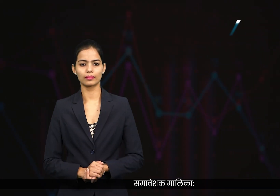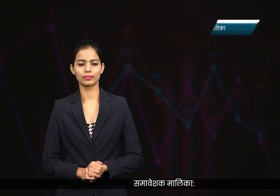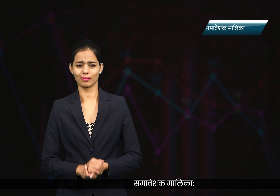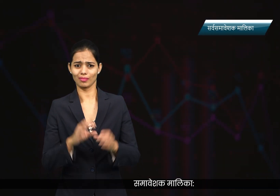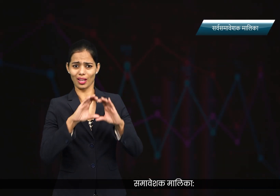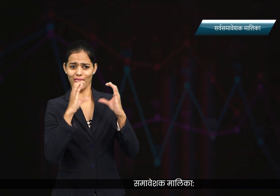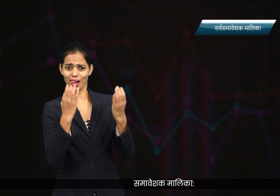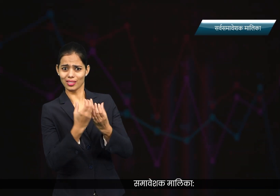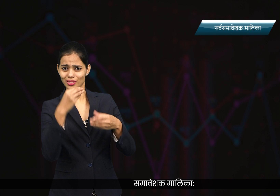समावेशक मालिका.